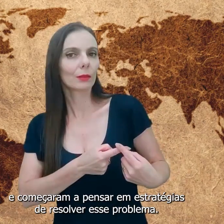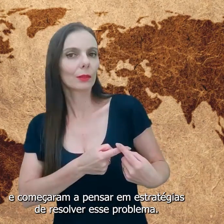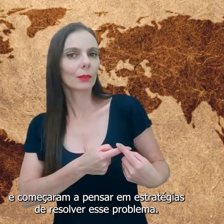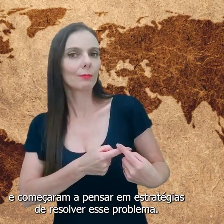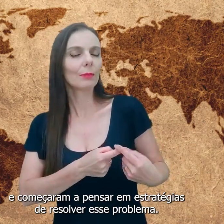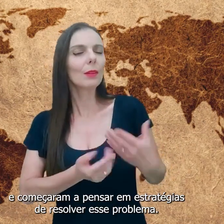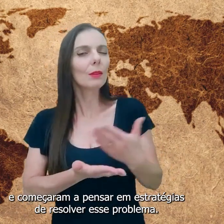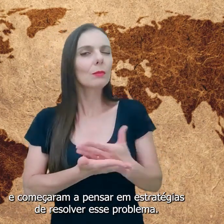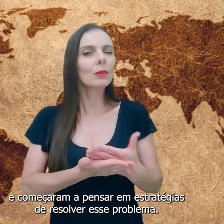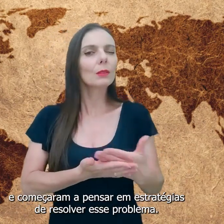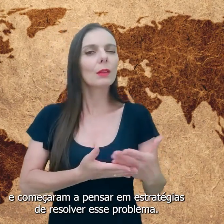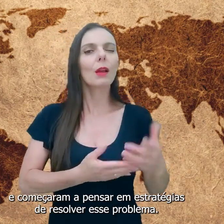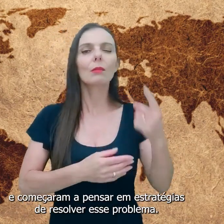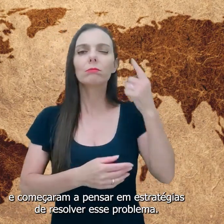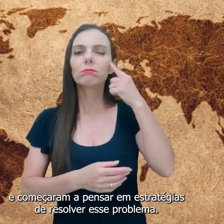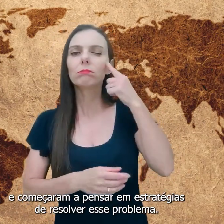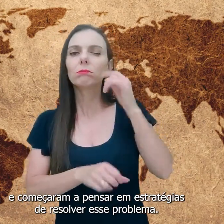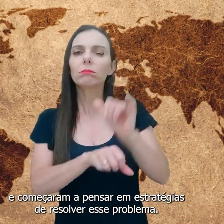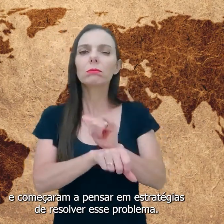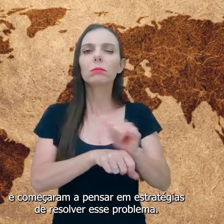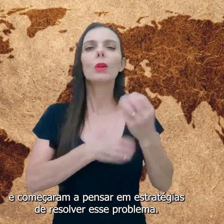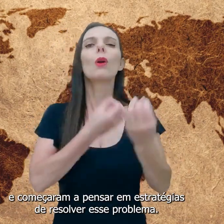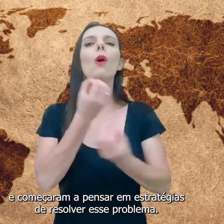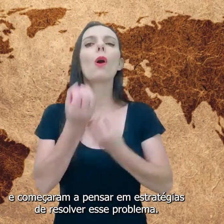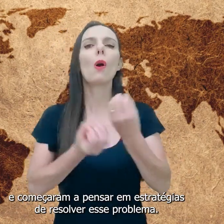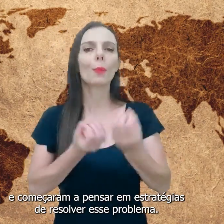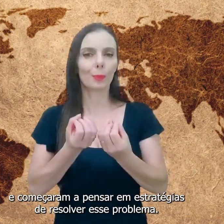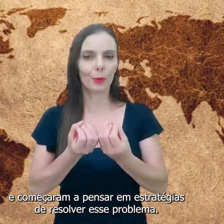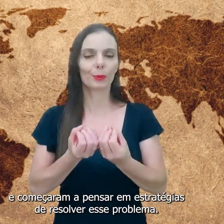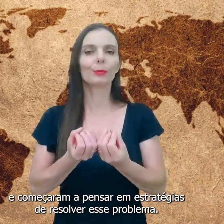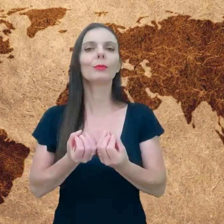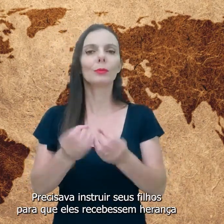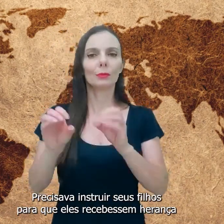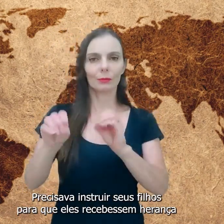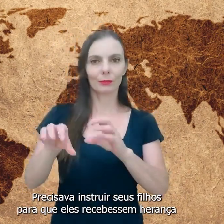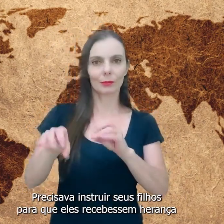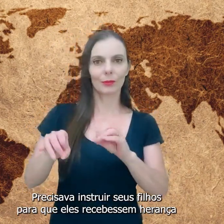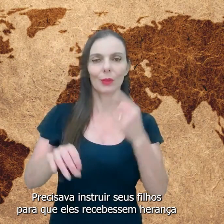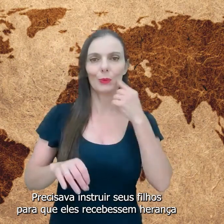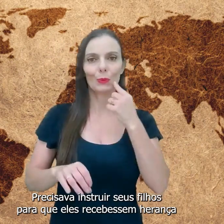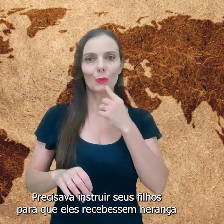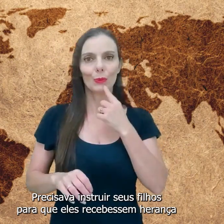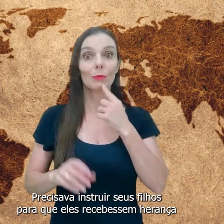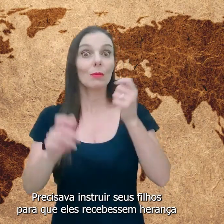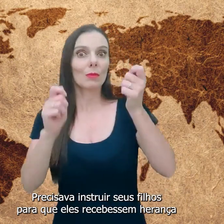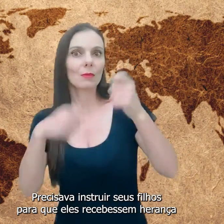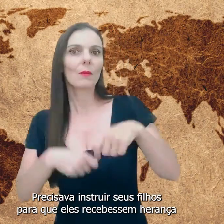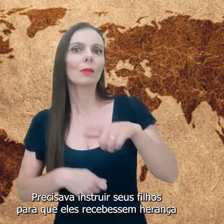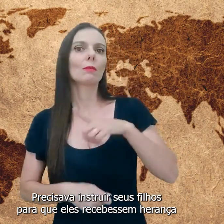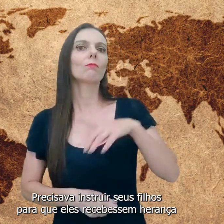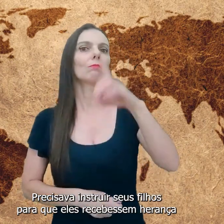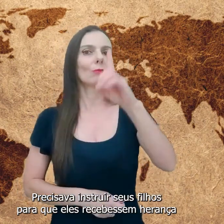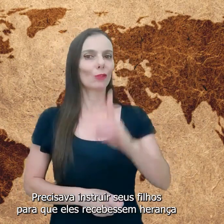começaram a pensar em estratégias de resolver esse problema. Precisavam instruir seus filhos para que eles recebessem herança.